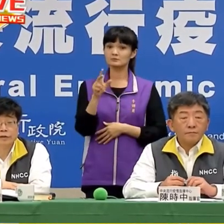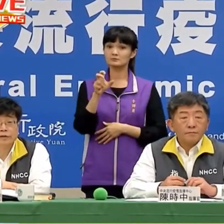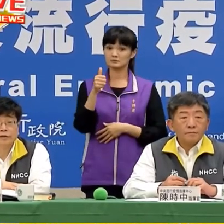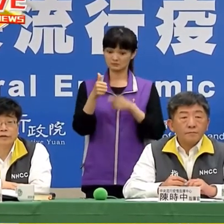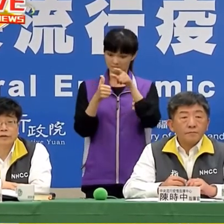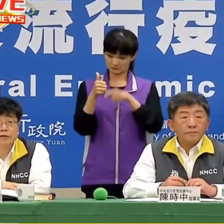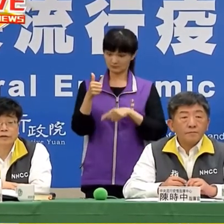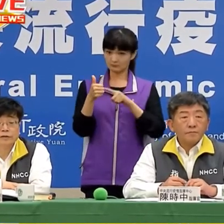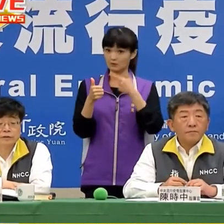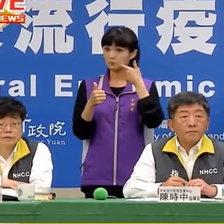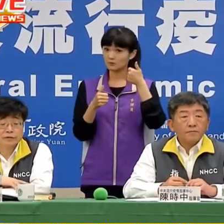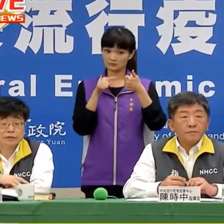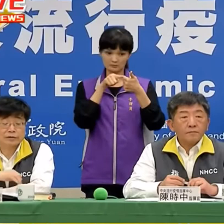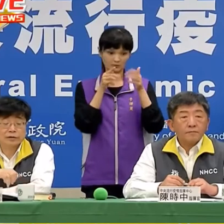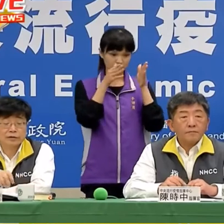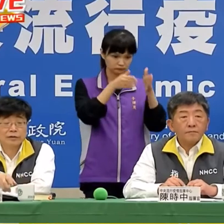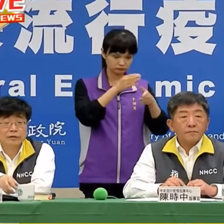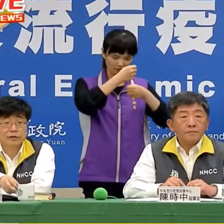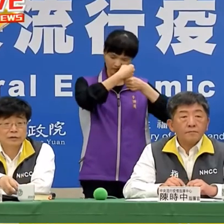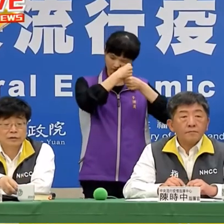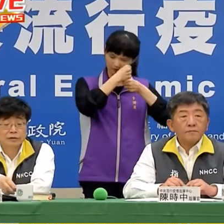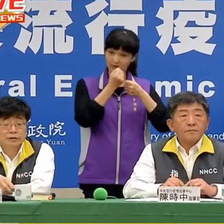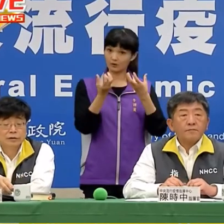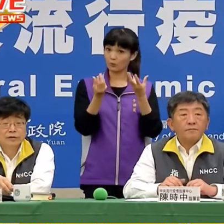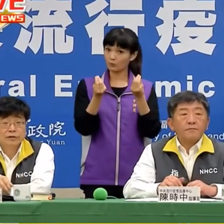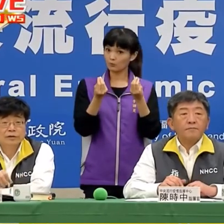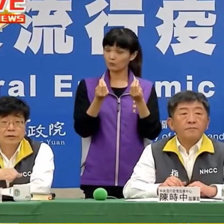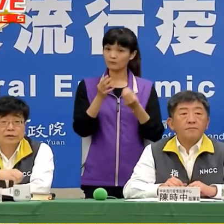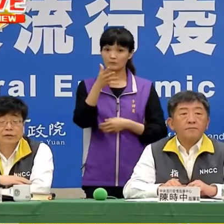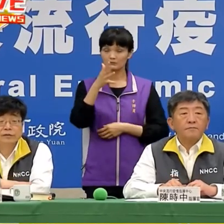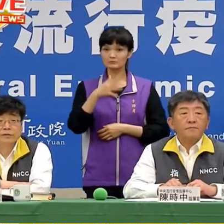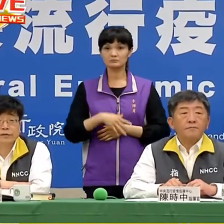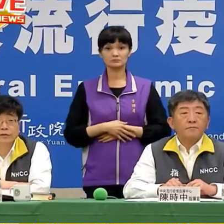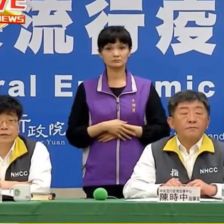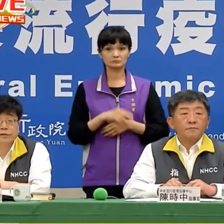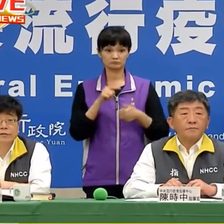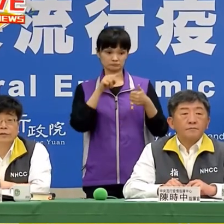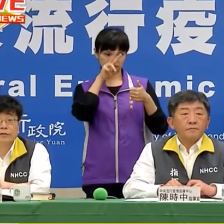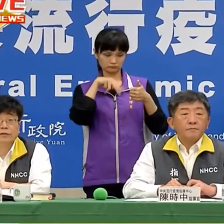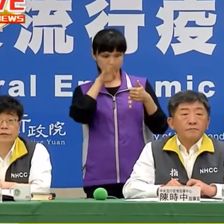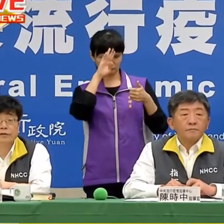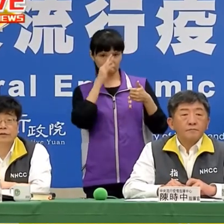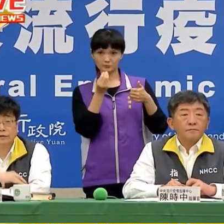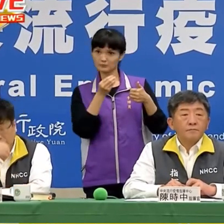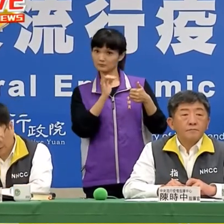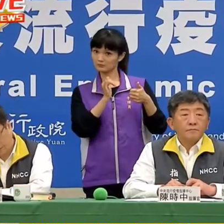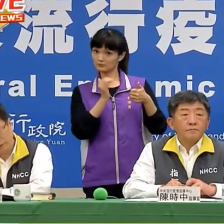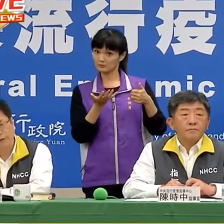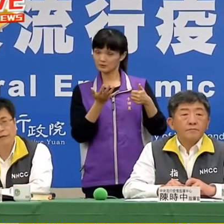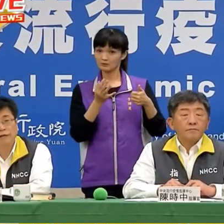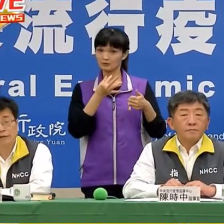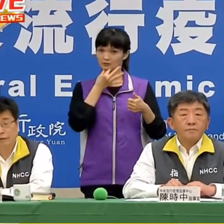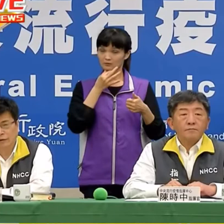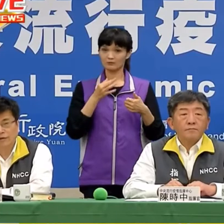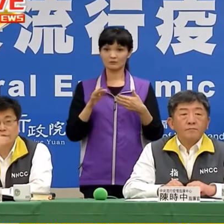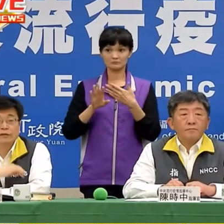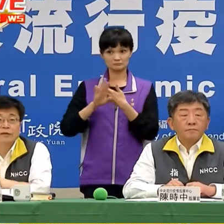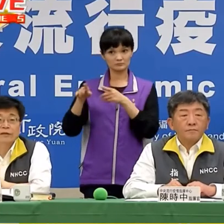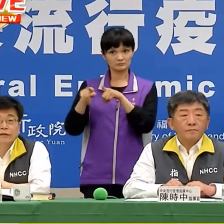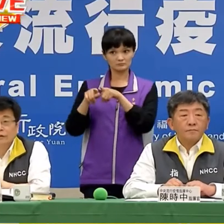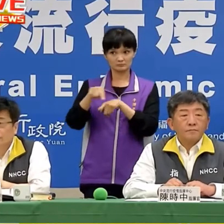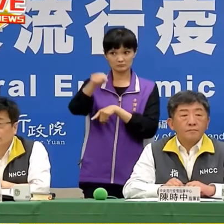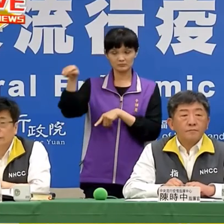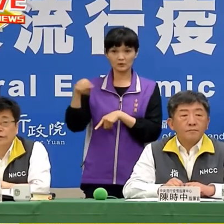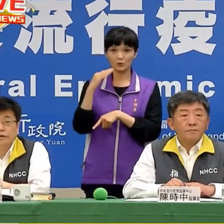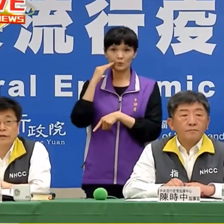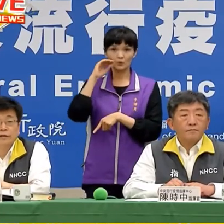裁检呢？是因为他没有症状吗？还是有其他的原因？因为现在有一些人是无症状感染者，那这样子